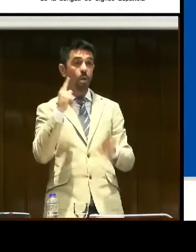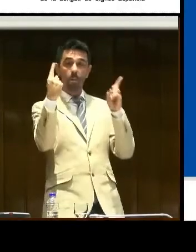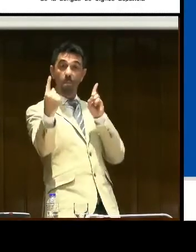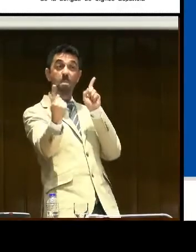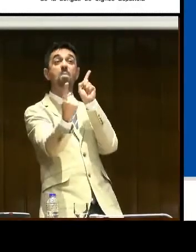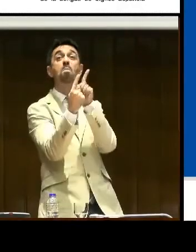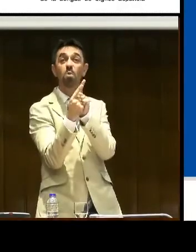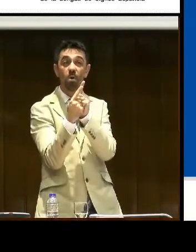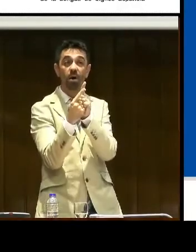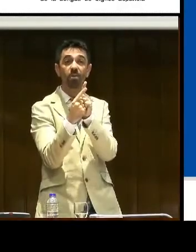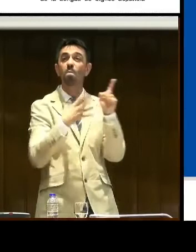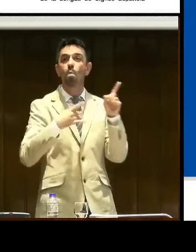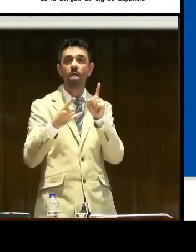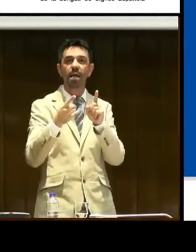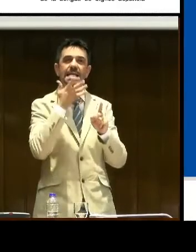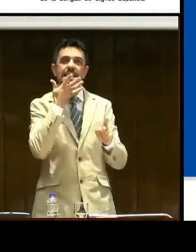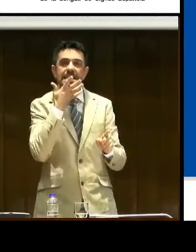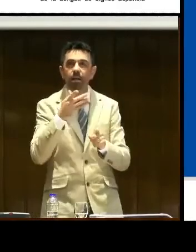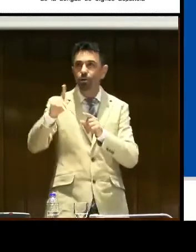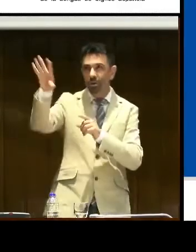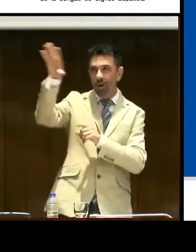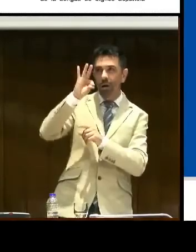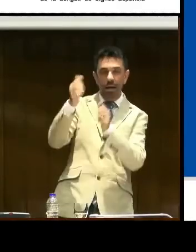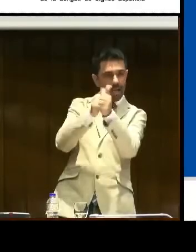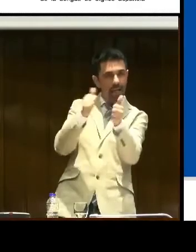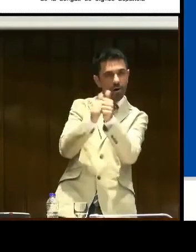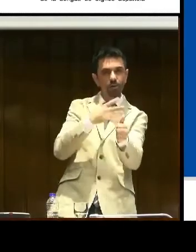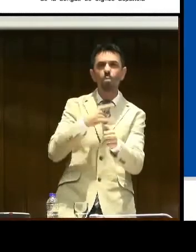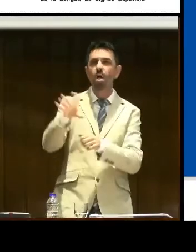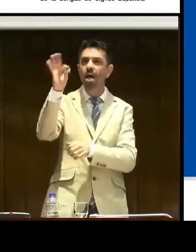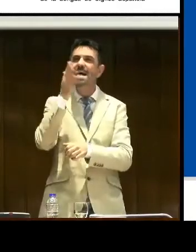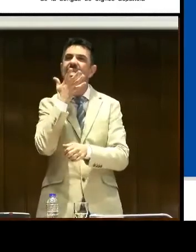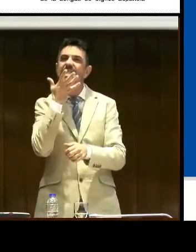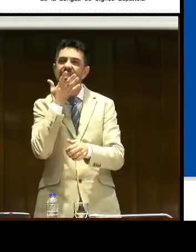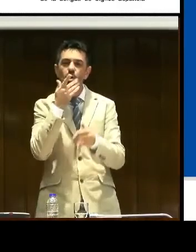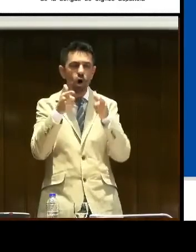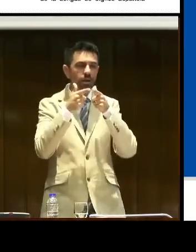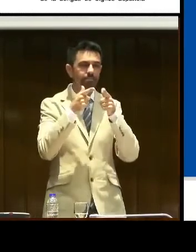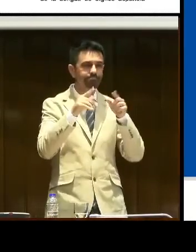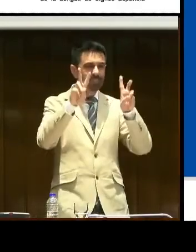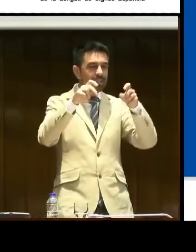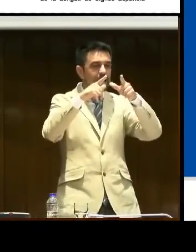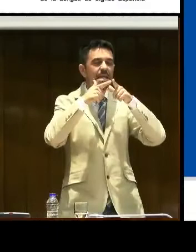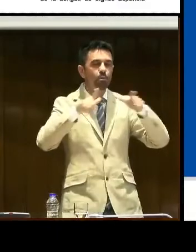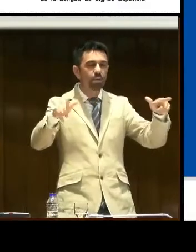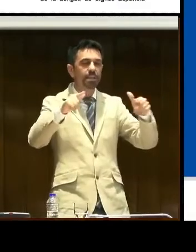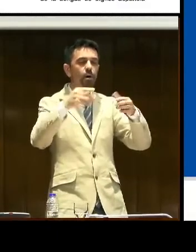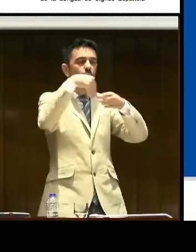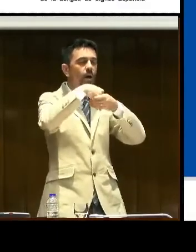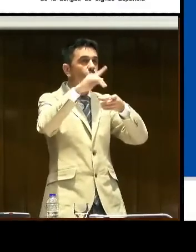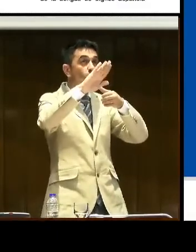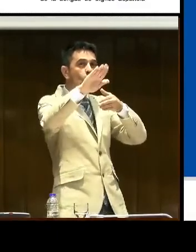usar iconos que exceden la frontera de lo lingüístico y la conciencia de formar parte del